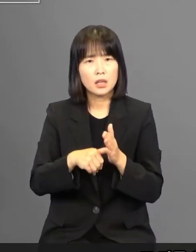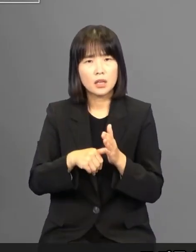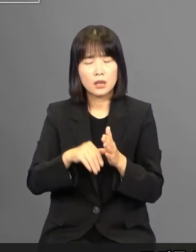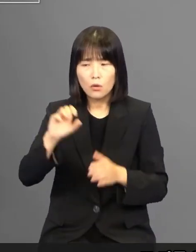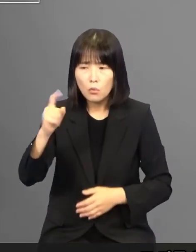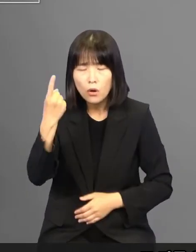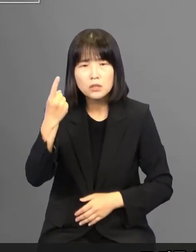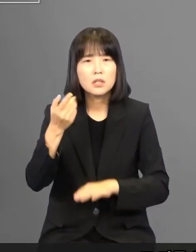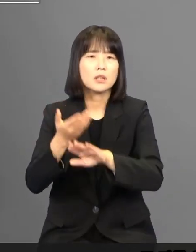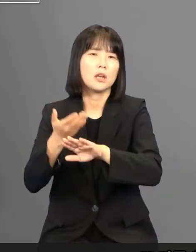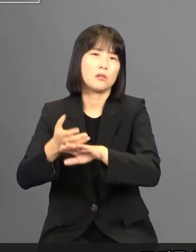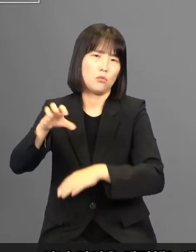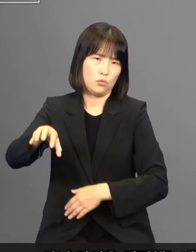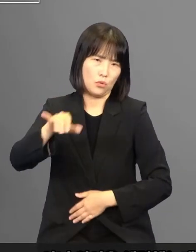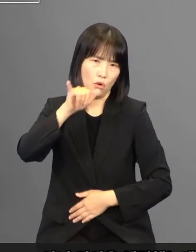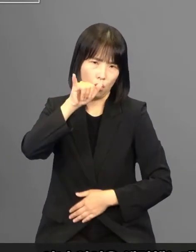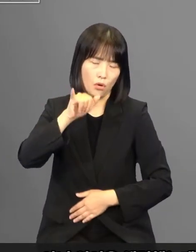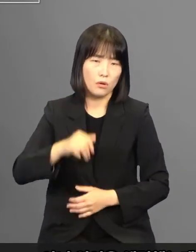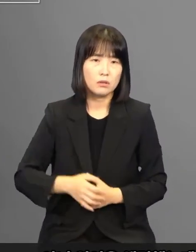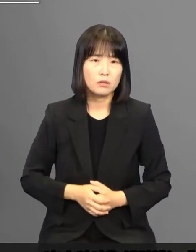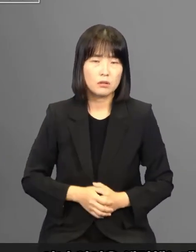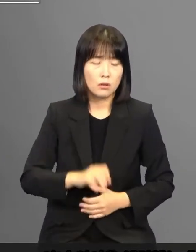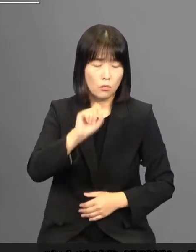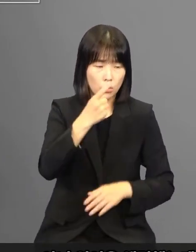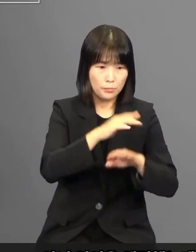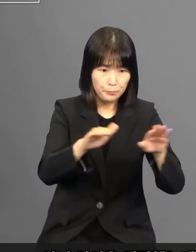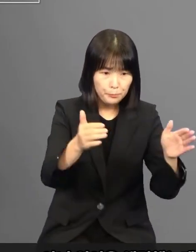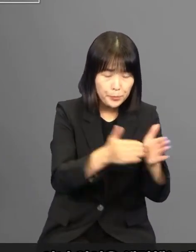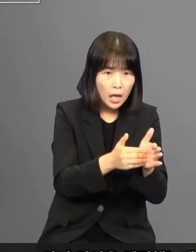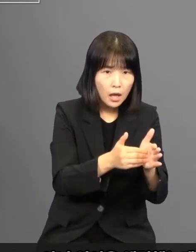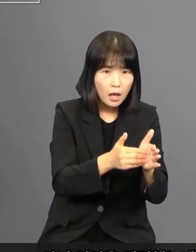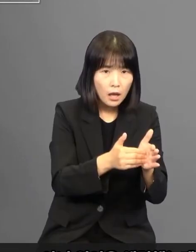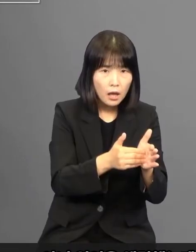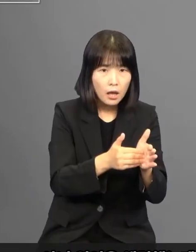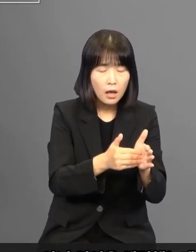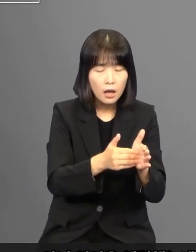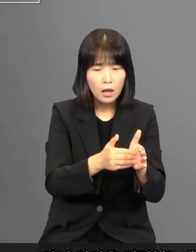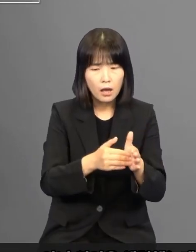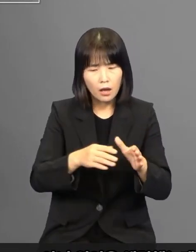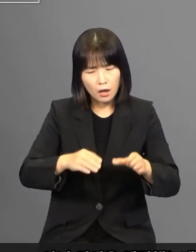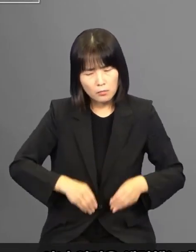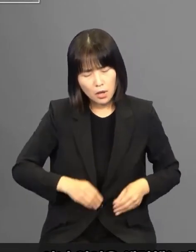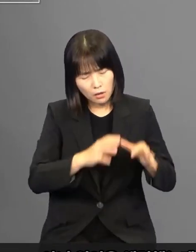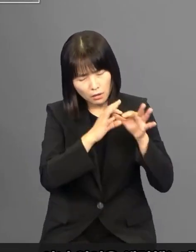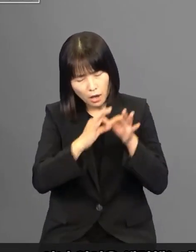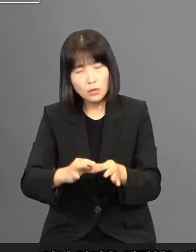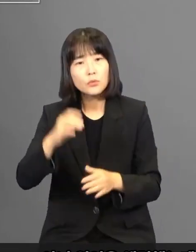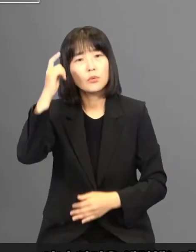원인이 있는 거예요. 아니, 원인을 해결했는데 왜 흉년이 해결되지 않는 것일까?